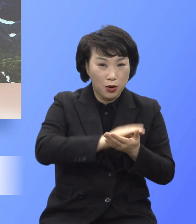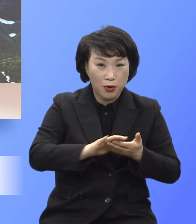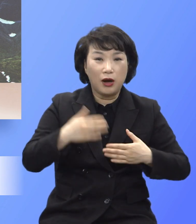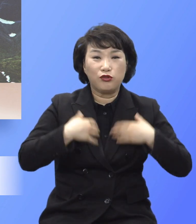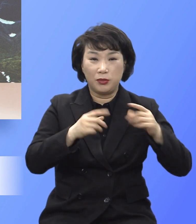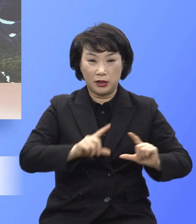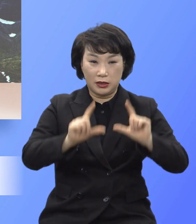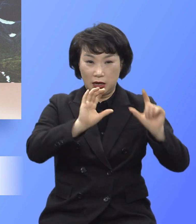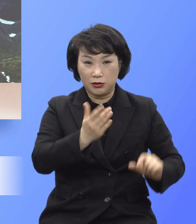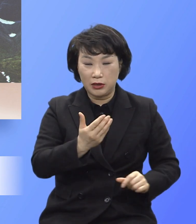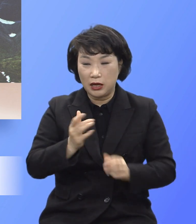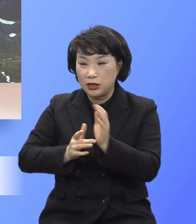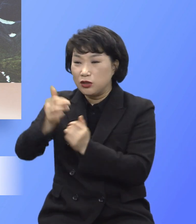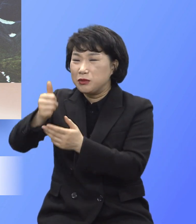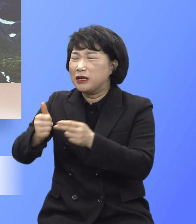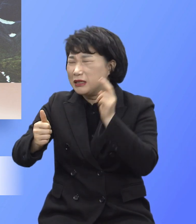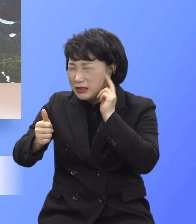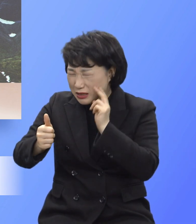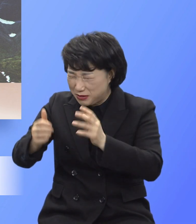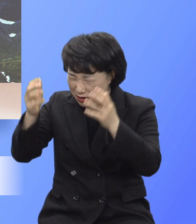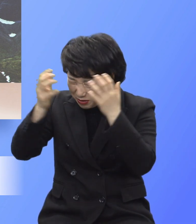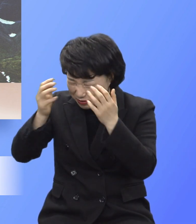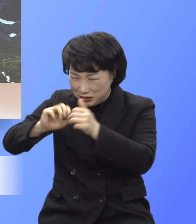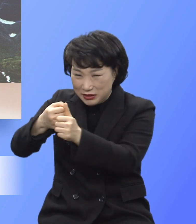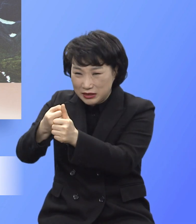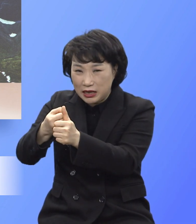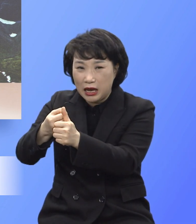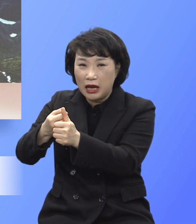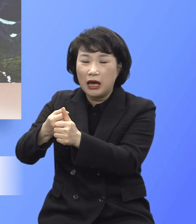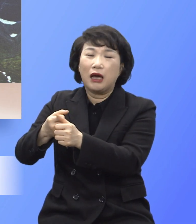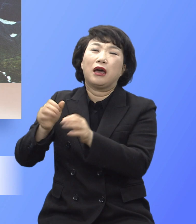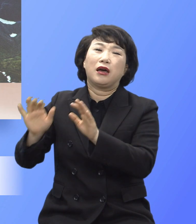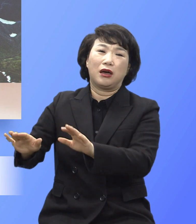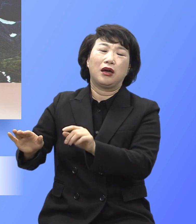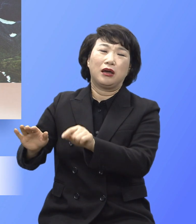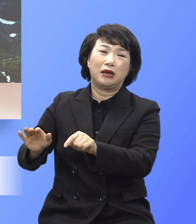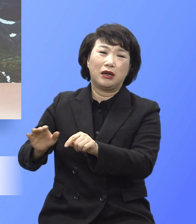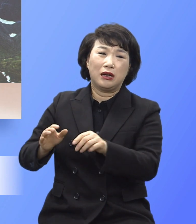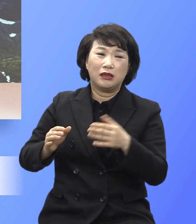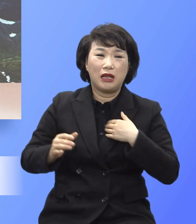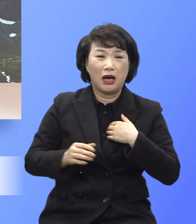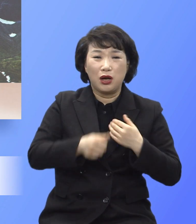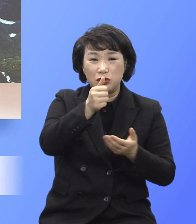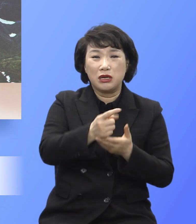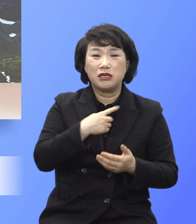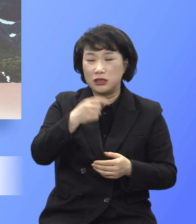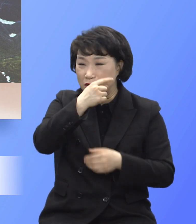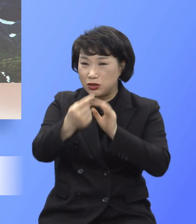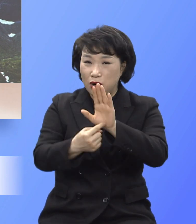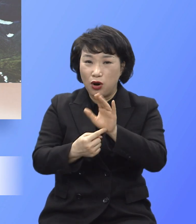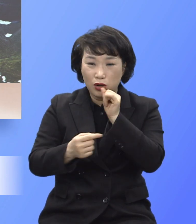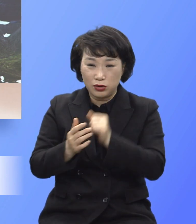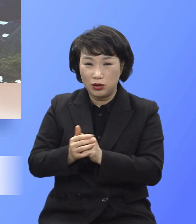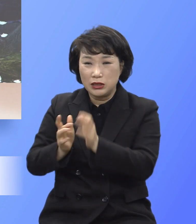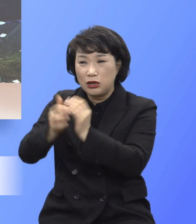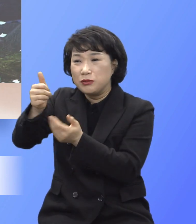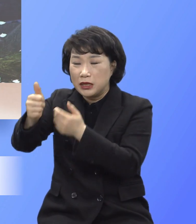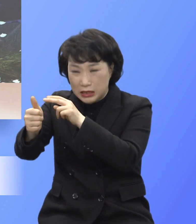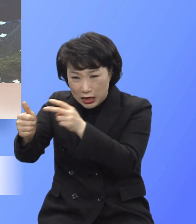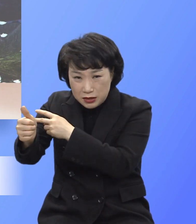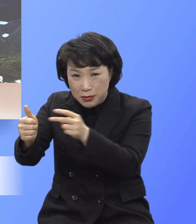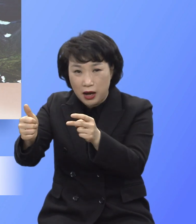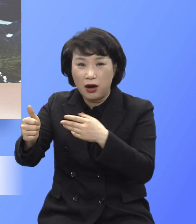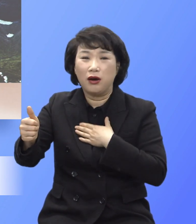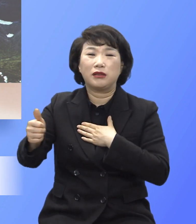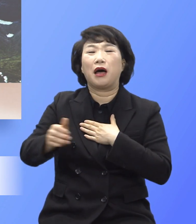누리고 그가 그 모든 고통의 징계를 받을 만큼 우리는 죄가 있다는 증거요. 그가 채찍에